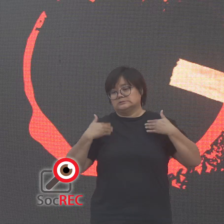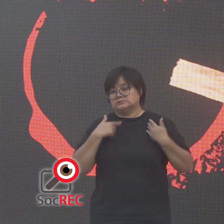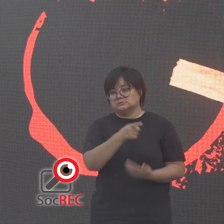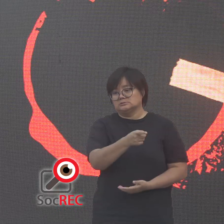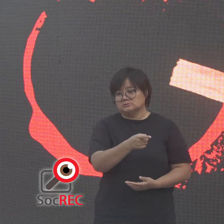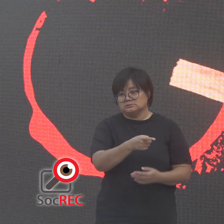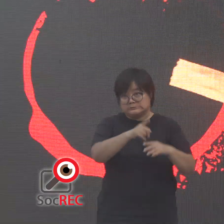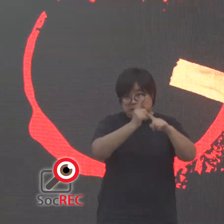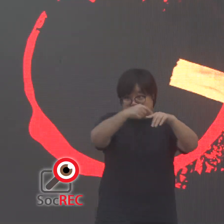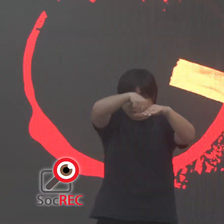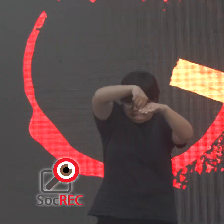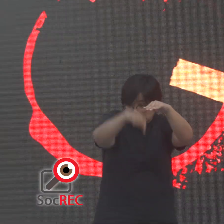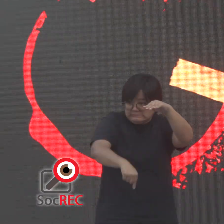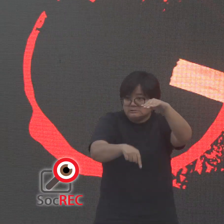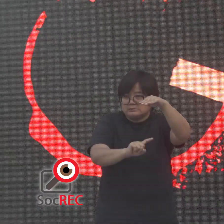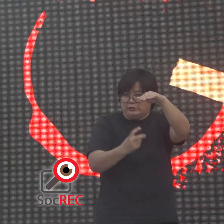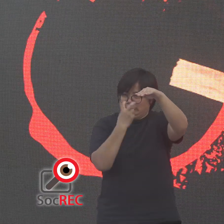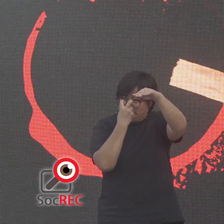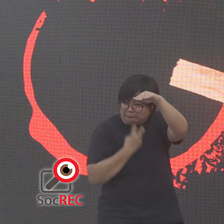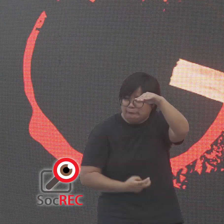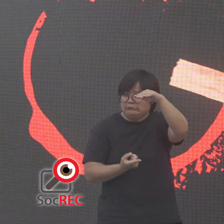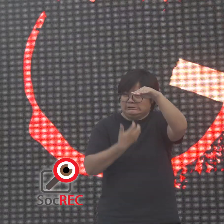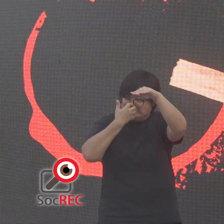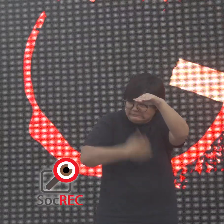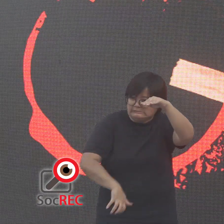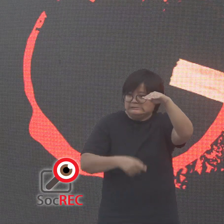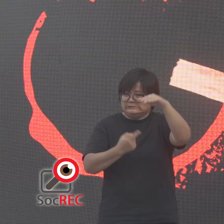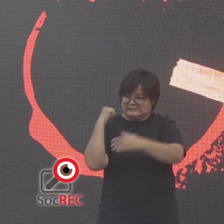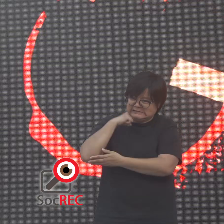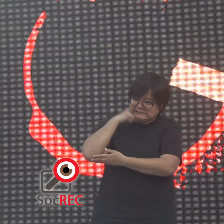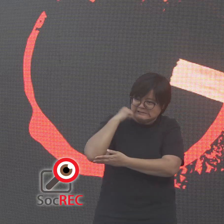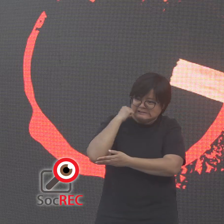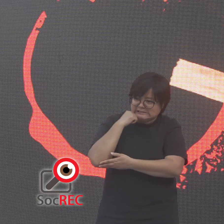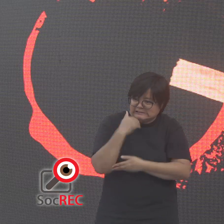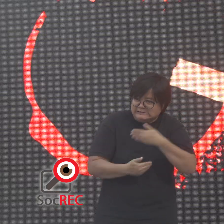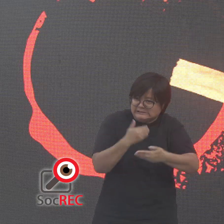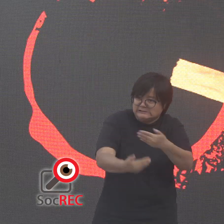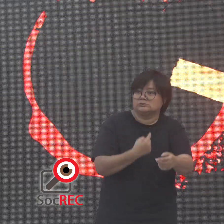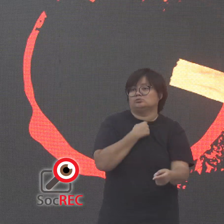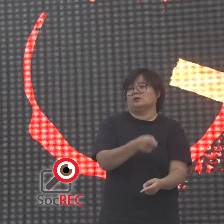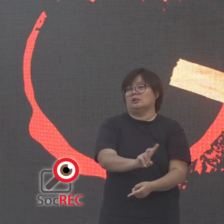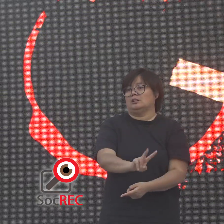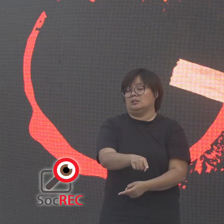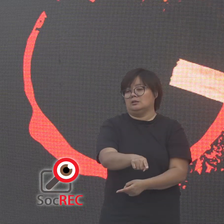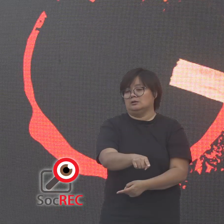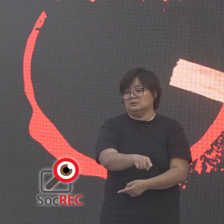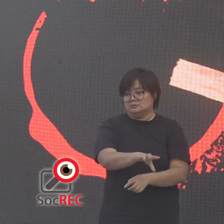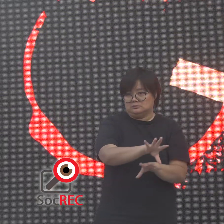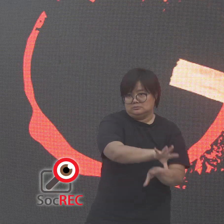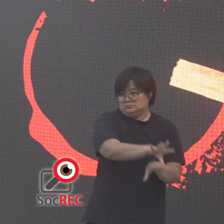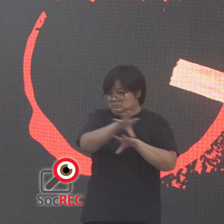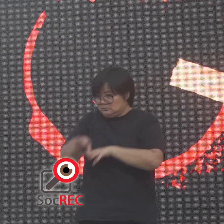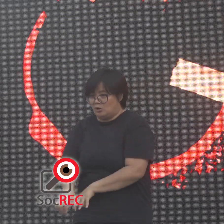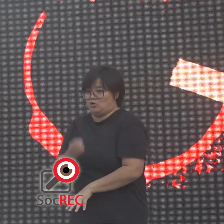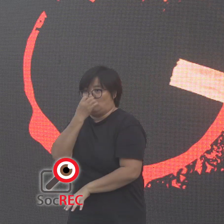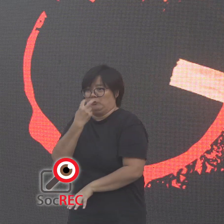力視而不見，我們不願意付出，我們將這一世都不會取得成功。